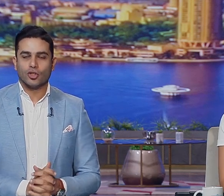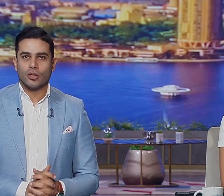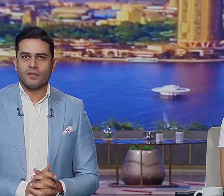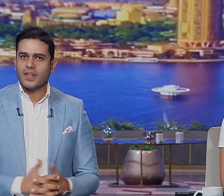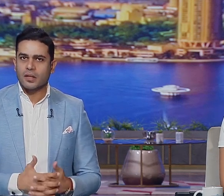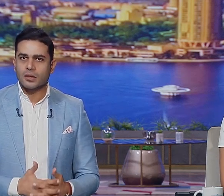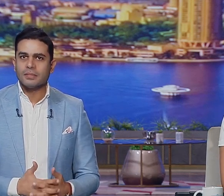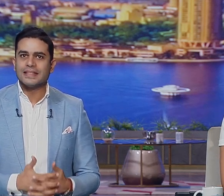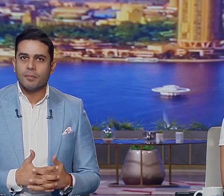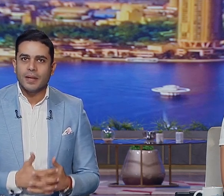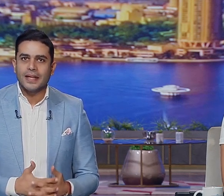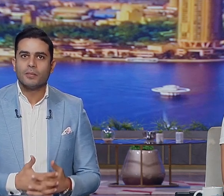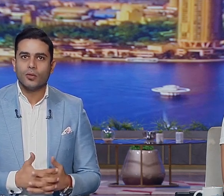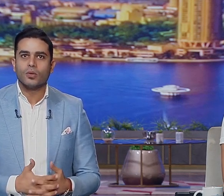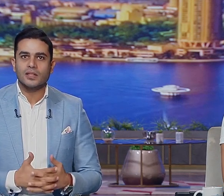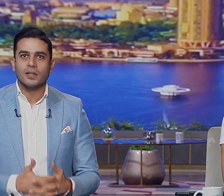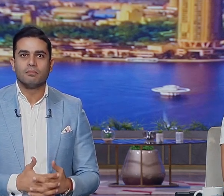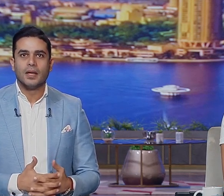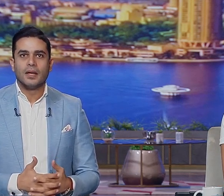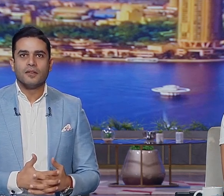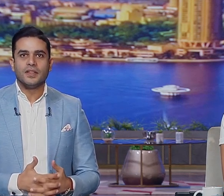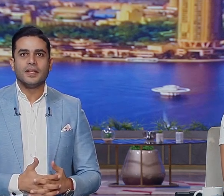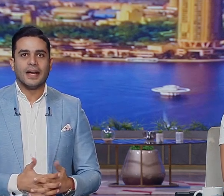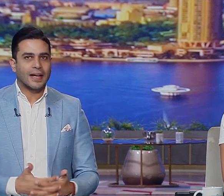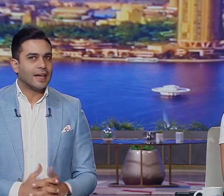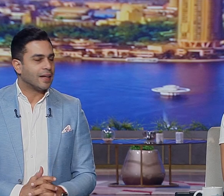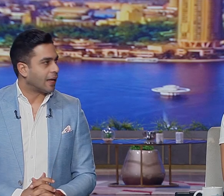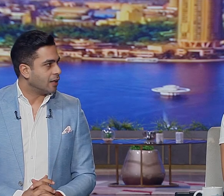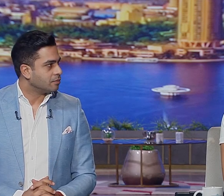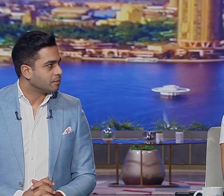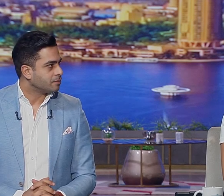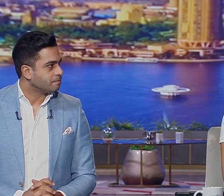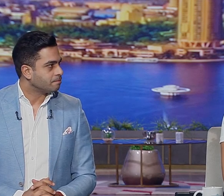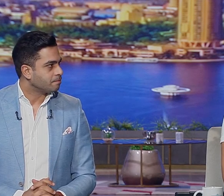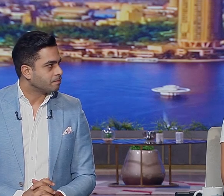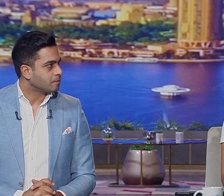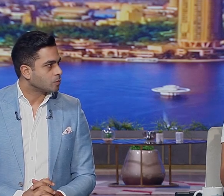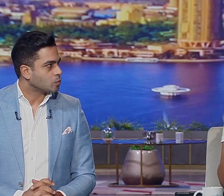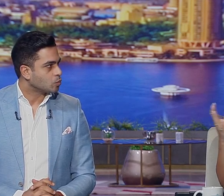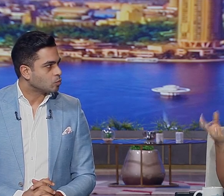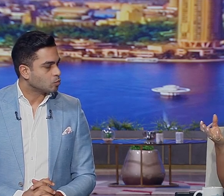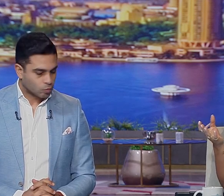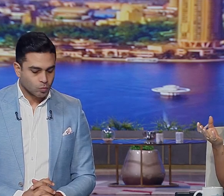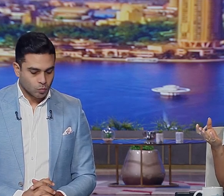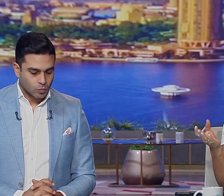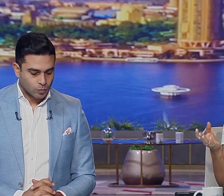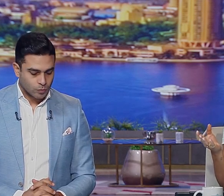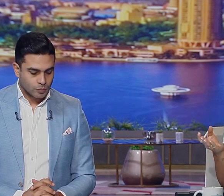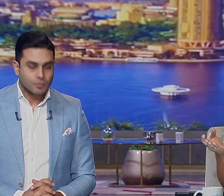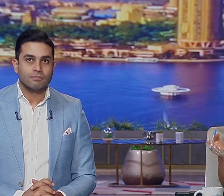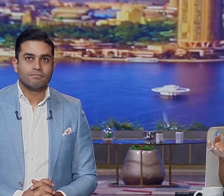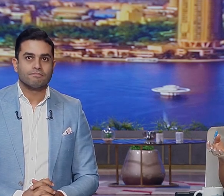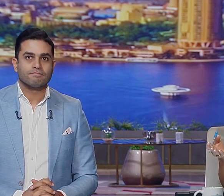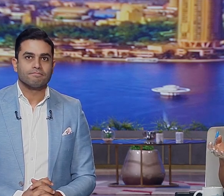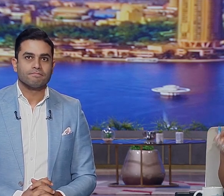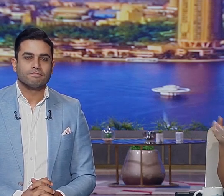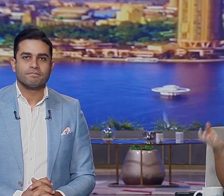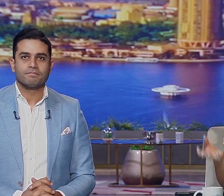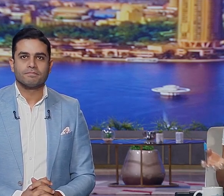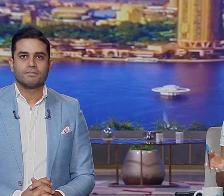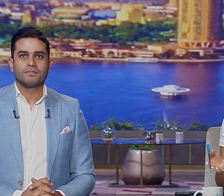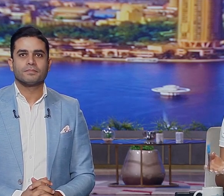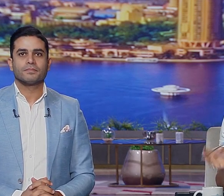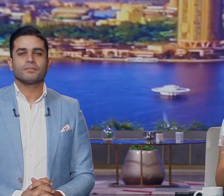لغه الاشاره في اكثر من 70 مليون اصم في انحاء العالم. طبعا بيستخدموا اكثر من